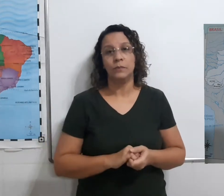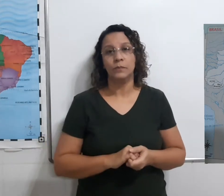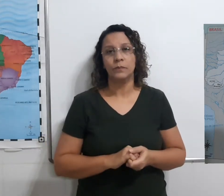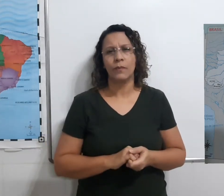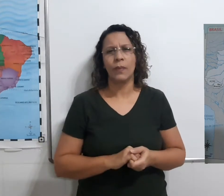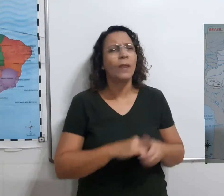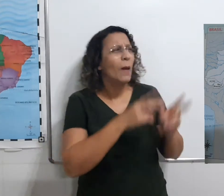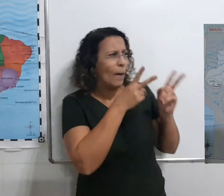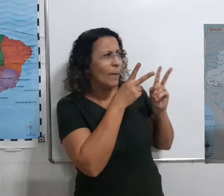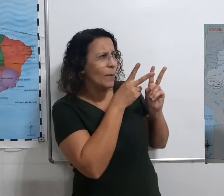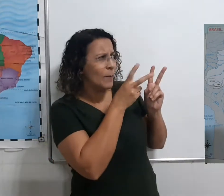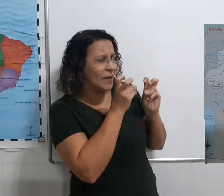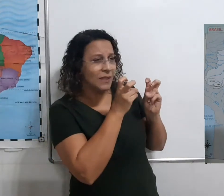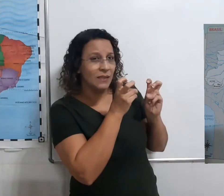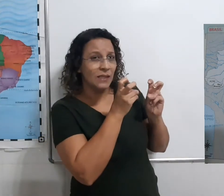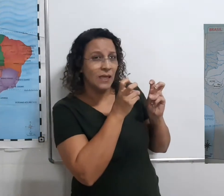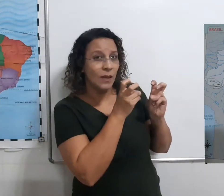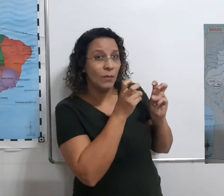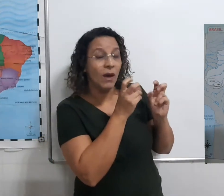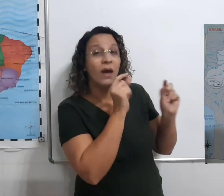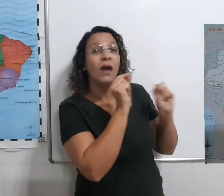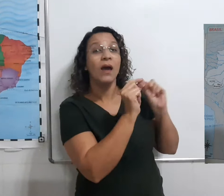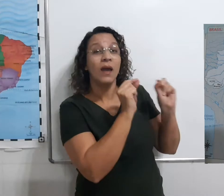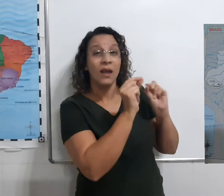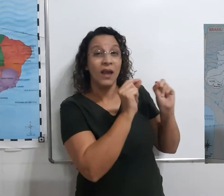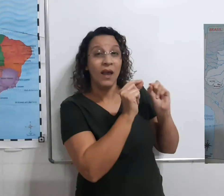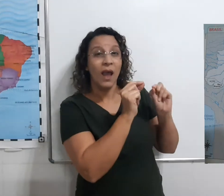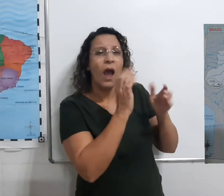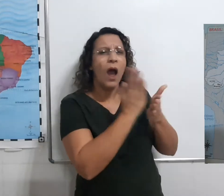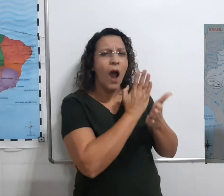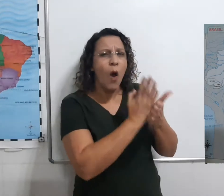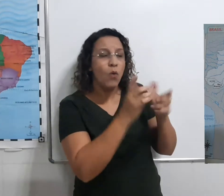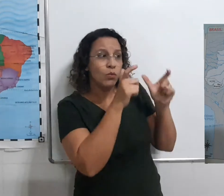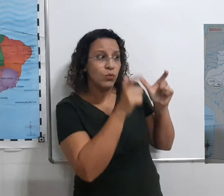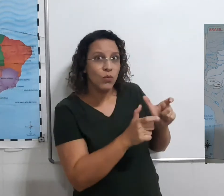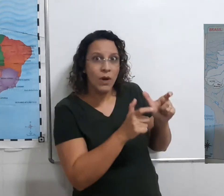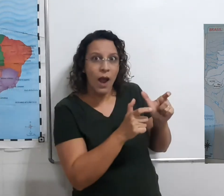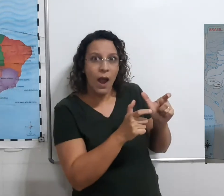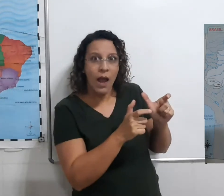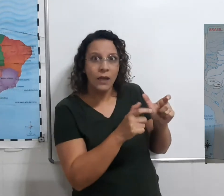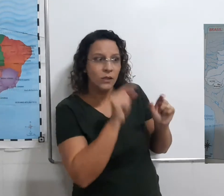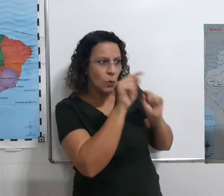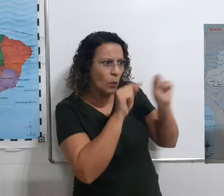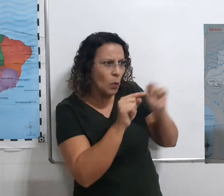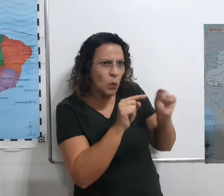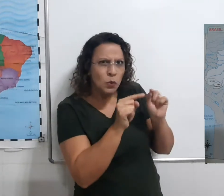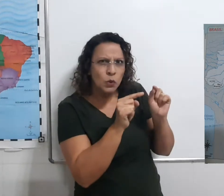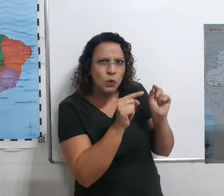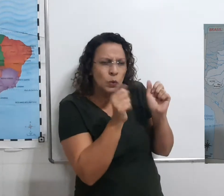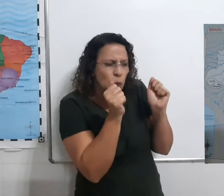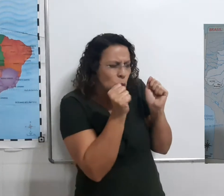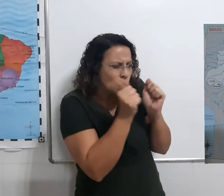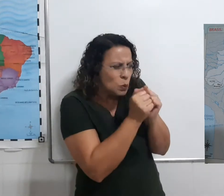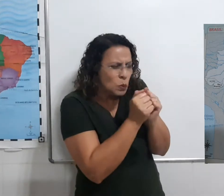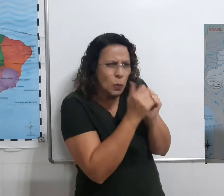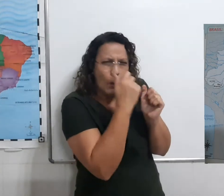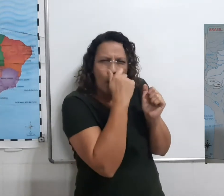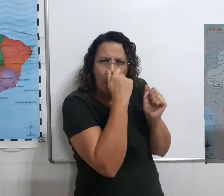Perceba que, em alguns lugares, os pontinhos ficaram tão juntinhos que fica até mais